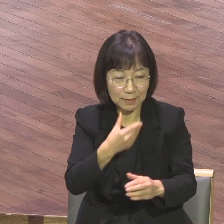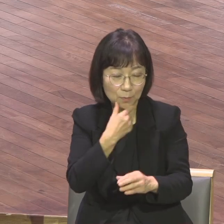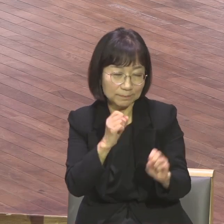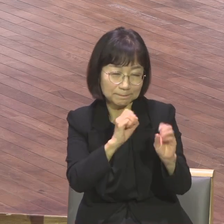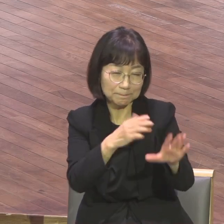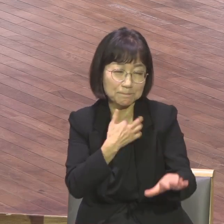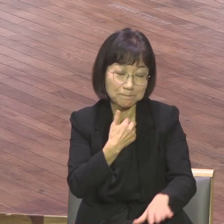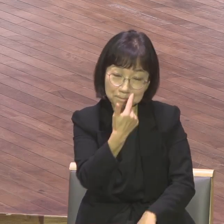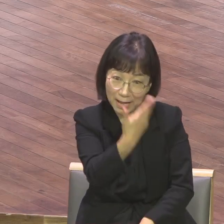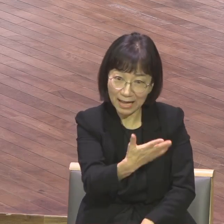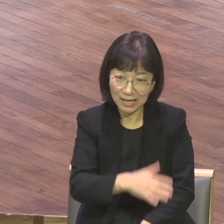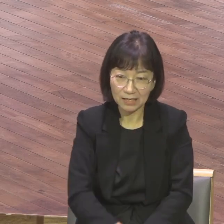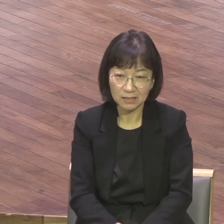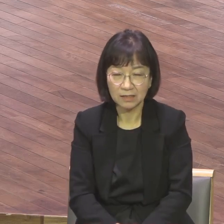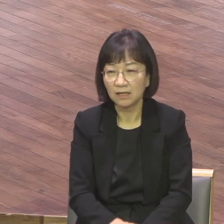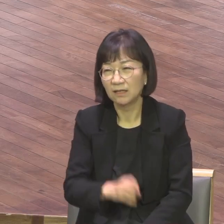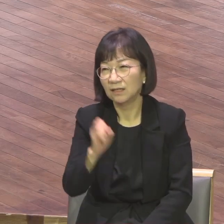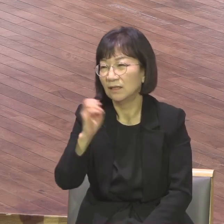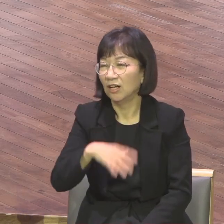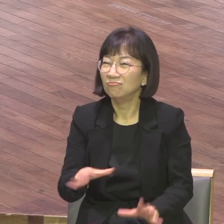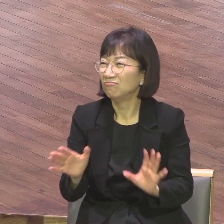아니면 전혀 관심 없었냐?